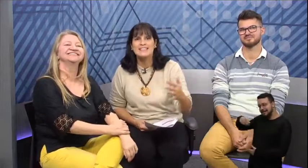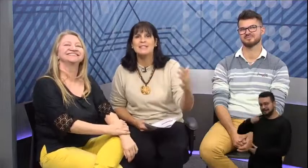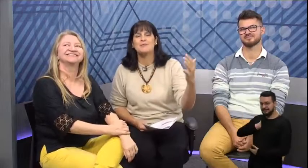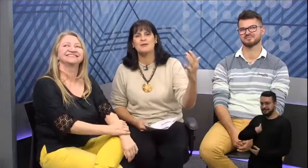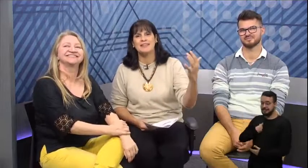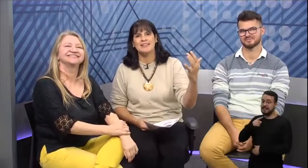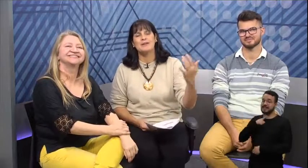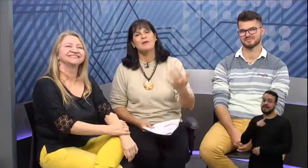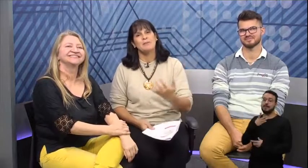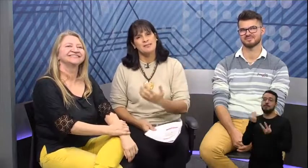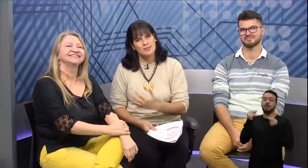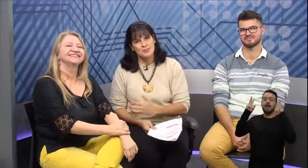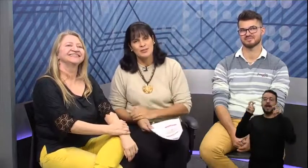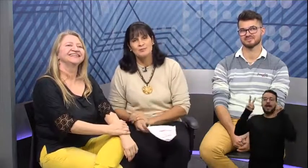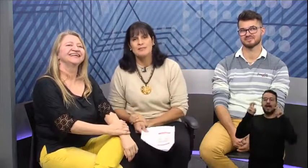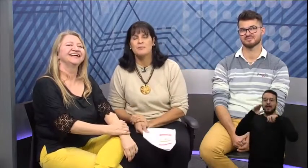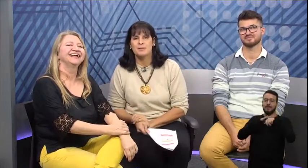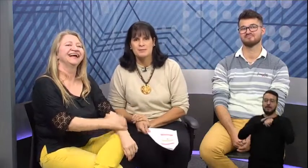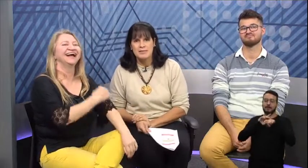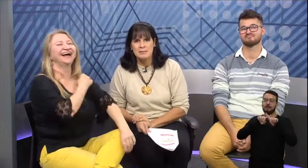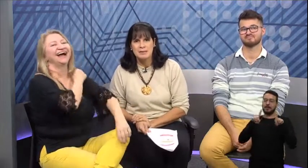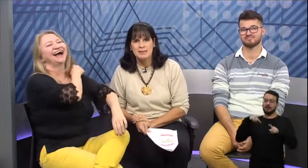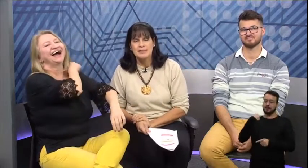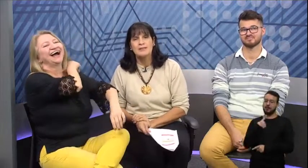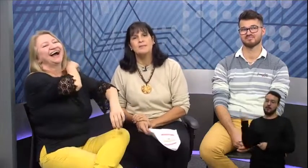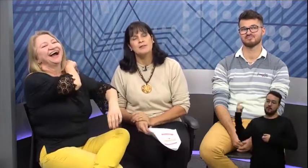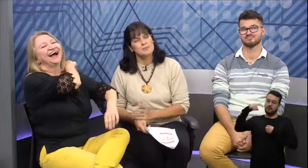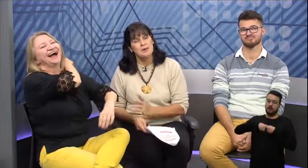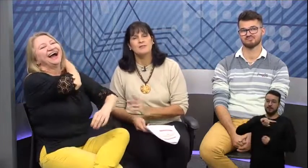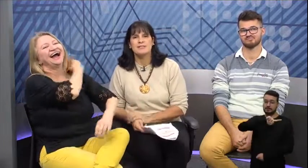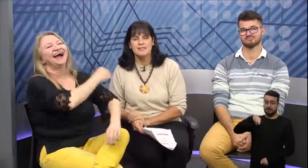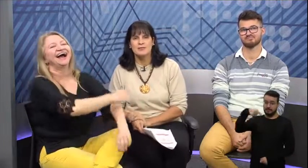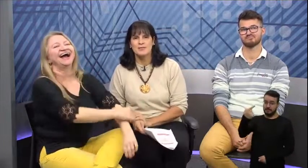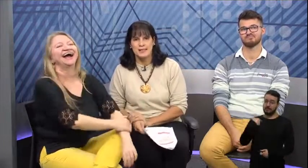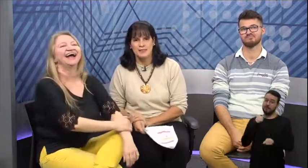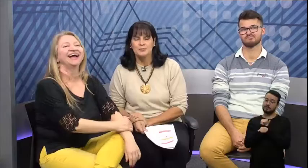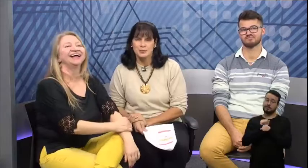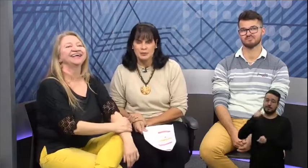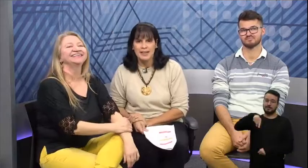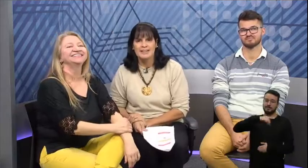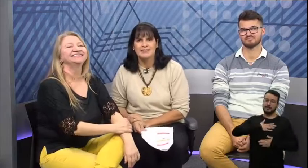tempo aí. Mas nós voltamos na próxima semana e eu espero que vocês tenham gostado. Muito obrigada.